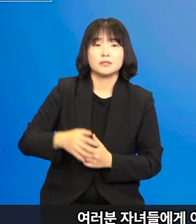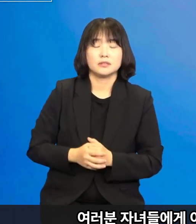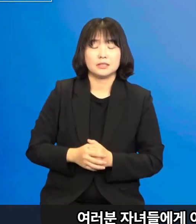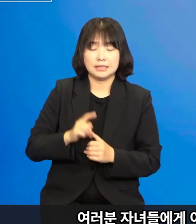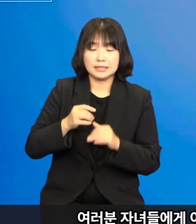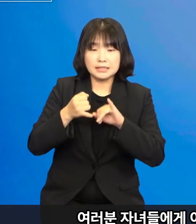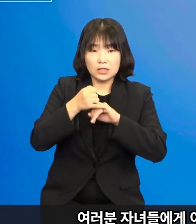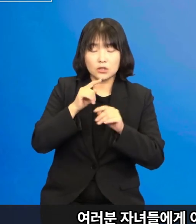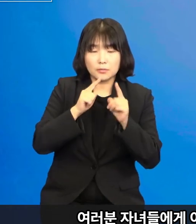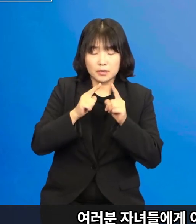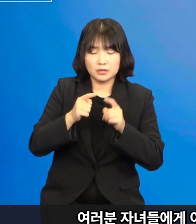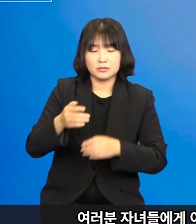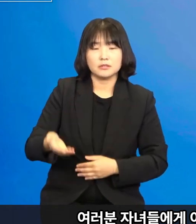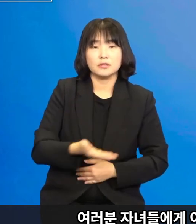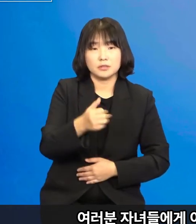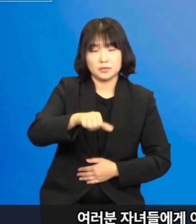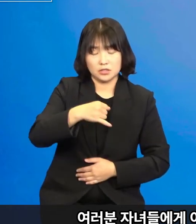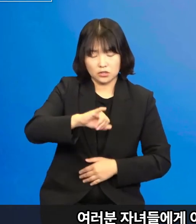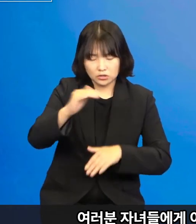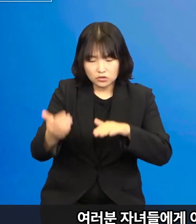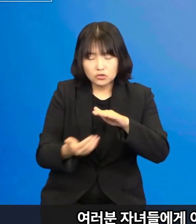자녀들에게 이루어지게 되기를 축복합니다.